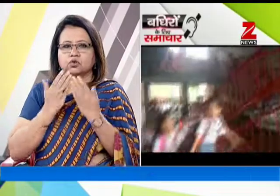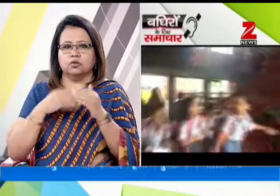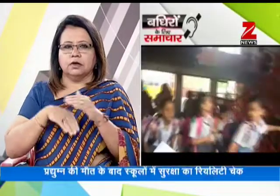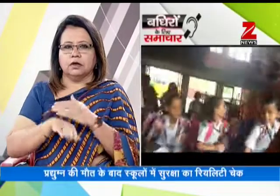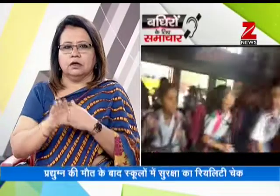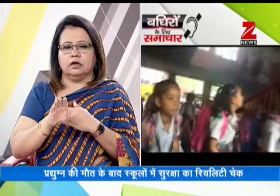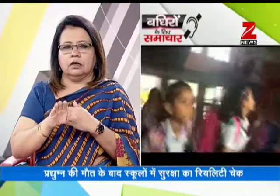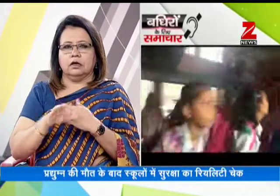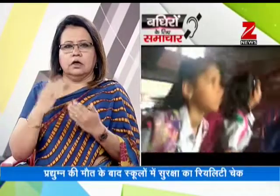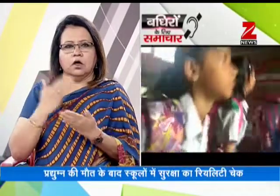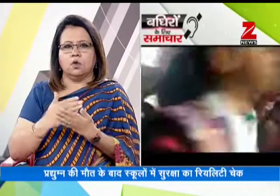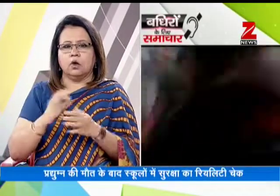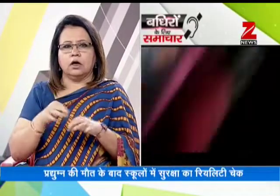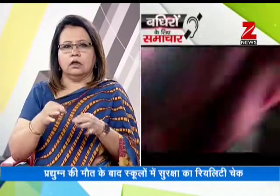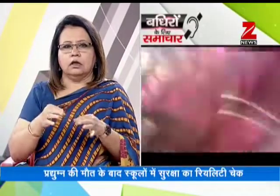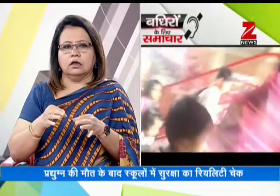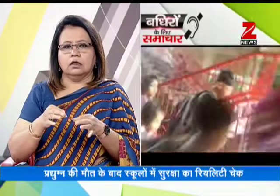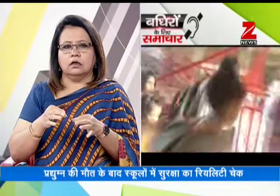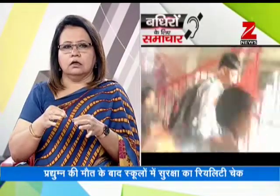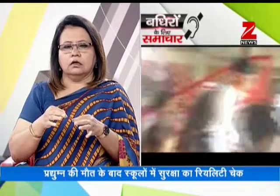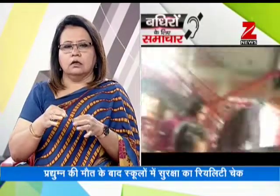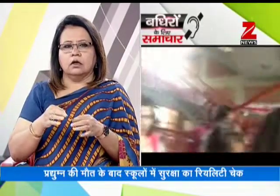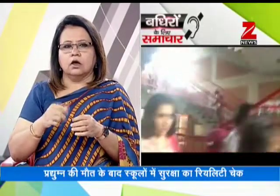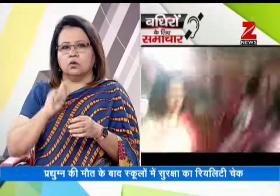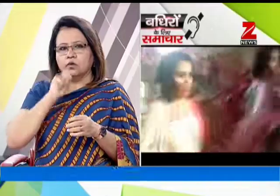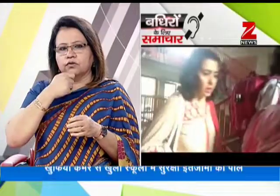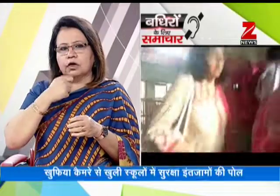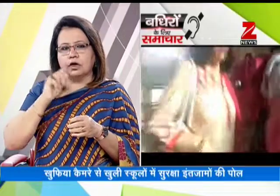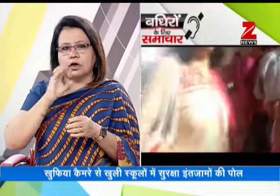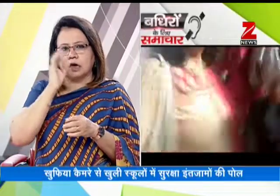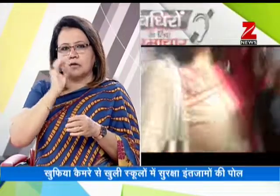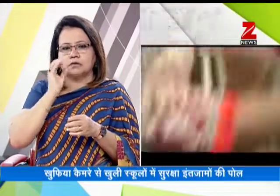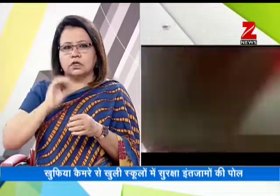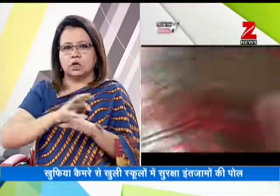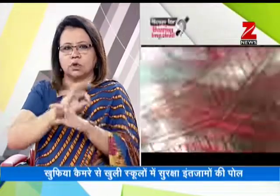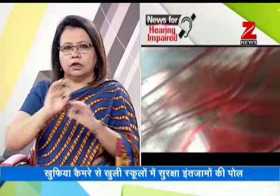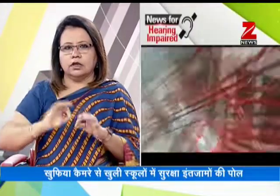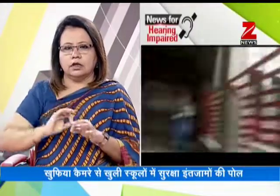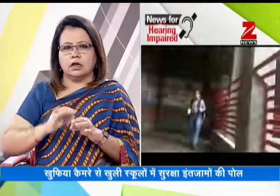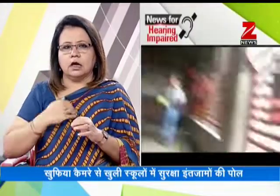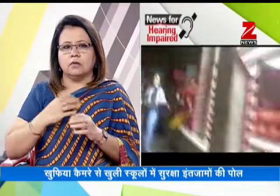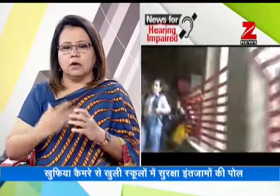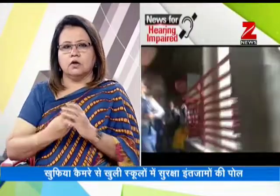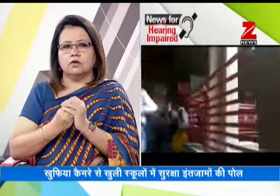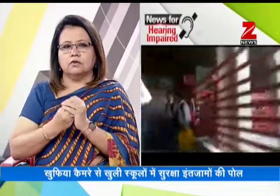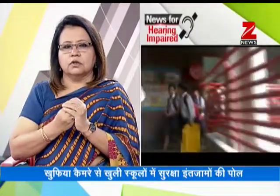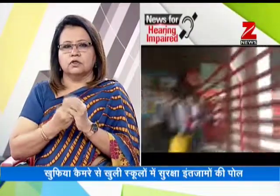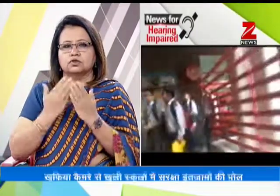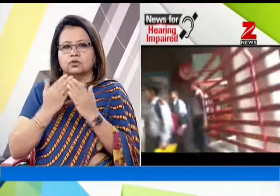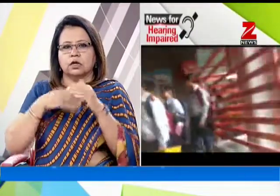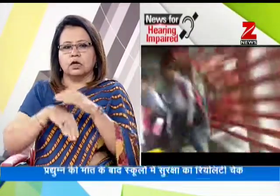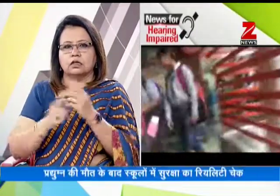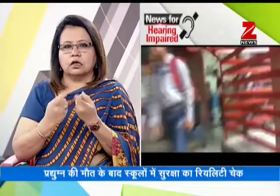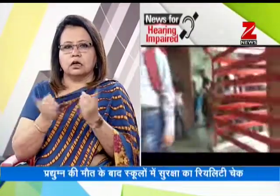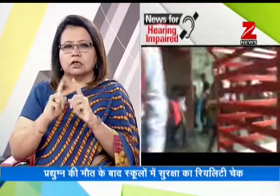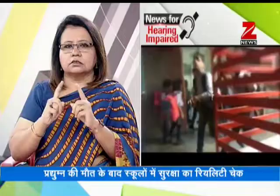स्कूल के अंदर चली गई, उन्हें किसी ने रोका तक नहीं। खुफिया कैमरे से हमारी टीम ने इसकी रिकॉर्डिंग भी की। हमारी टीम स्कूल के अंदर क्लासरूम